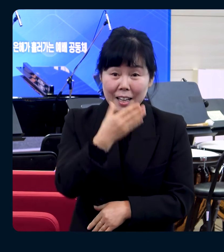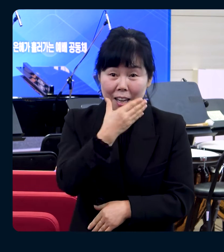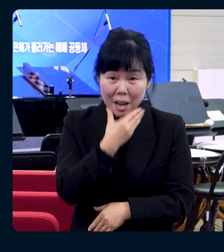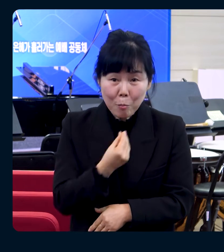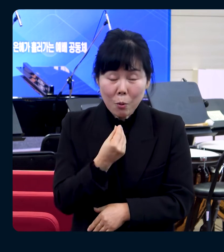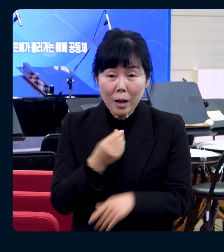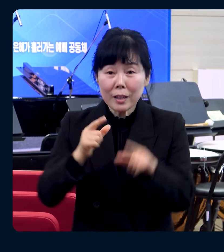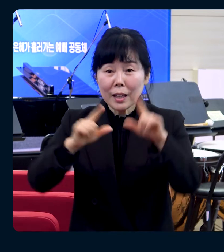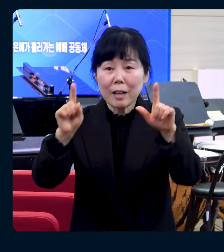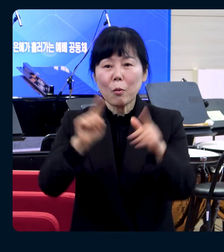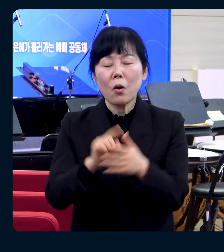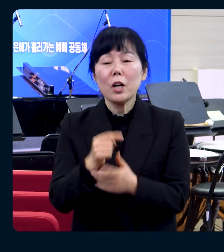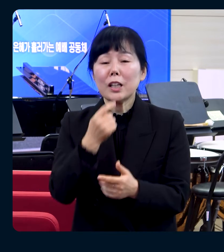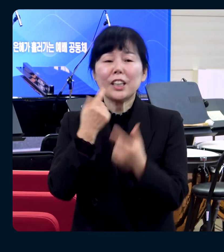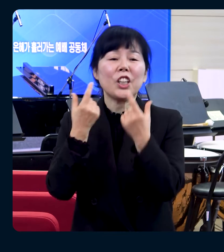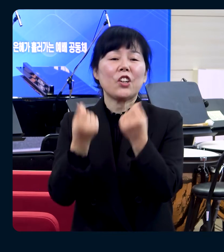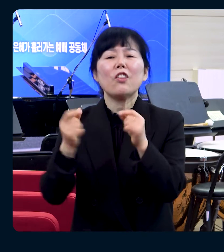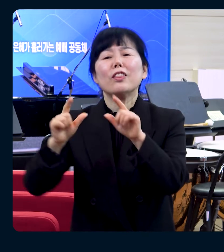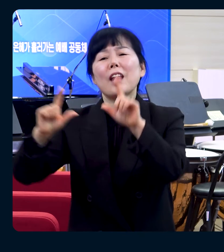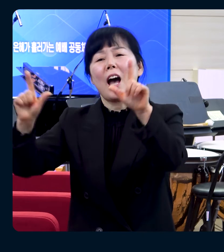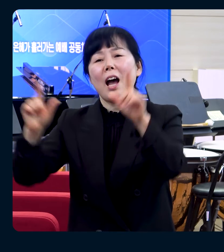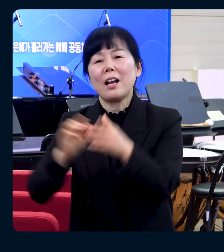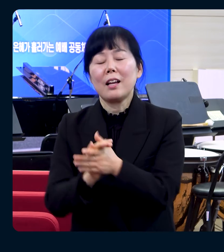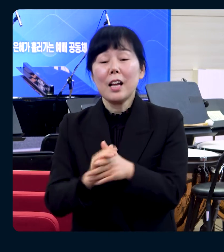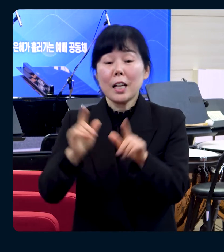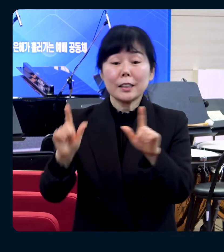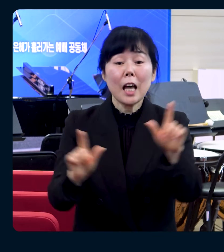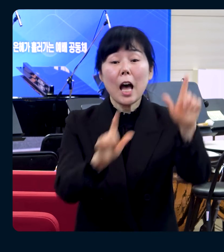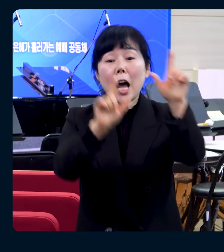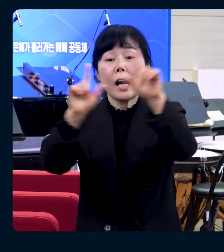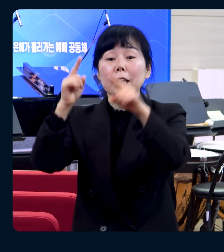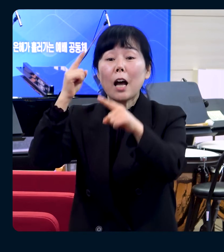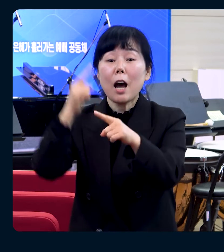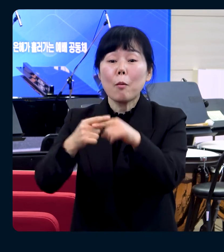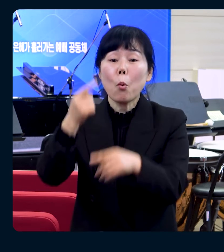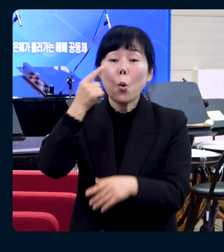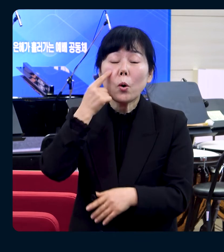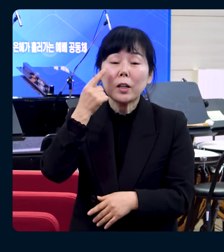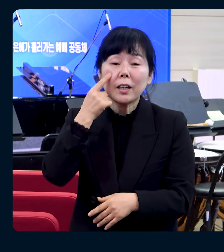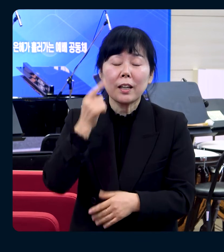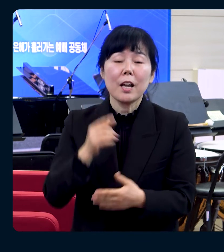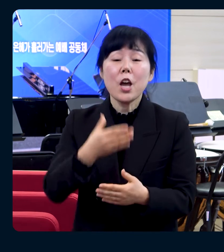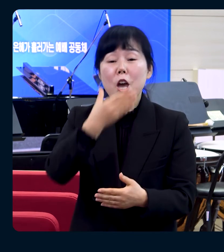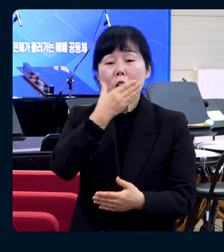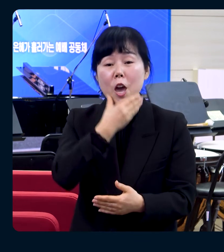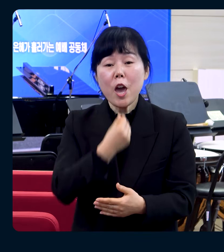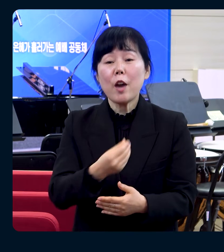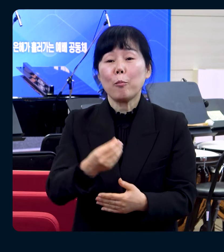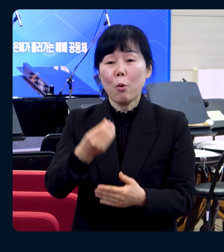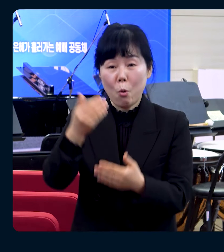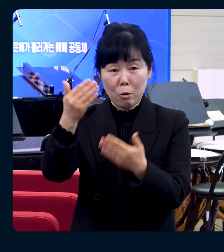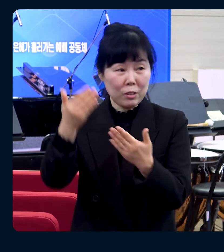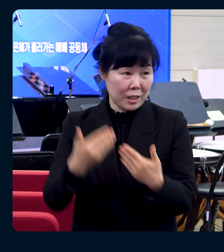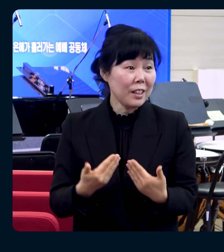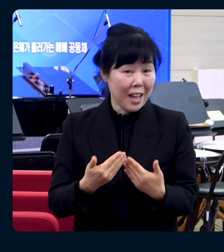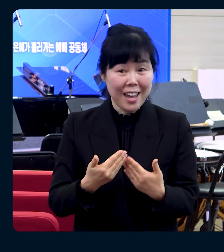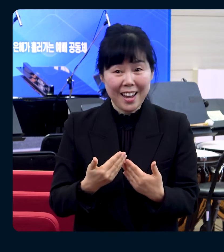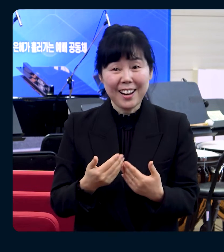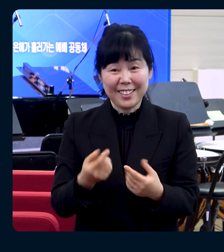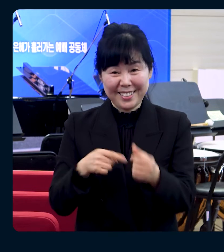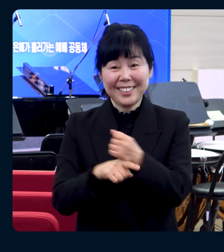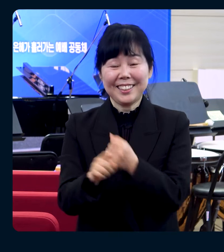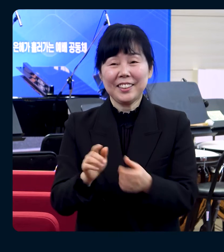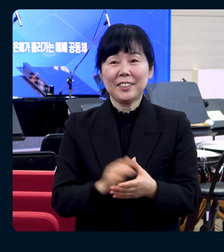이런 날입니다. 이런 날. 살다 보니 이런 날도 있네요. 그 이런 날이에요. 살다 보니 이런 날도